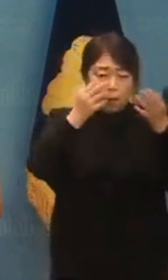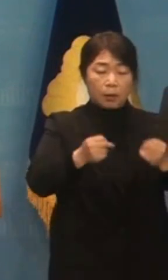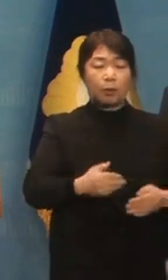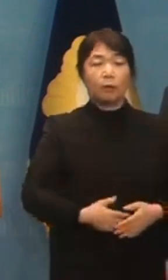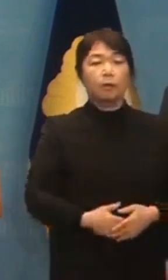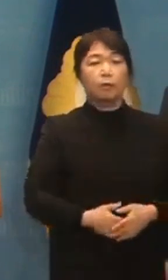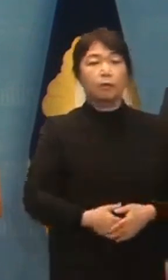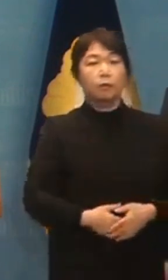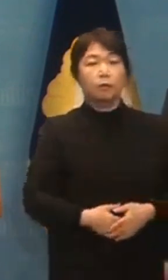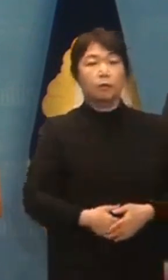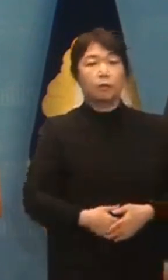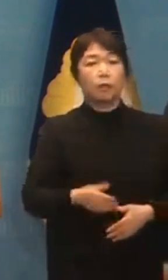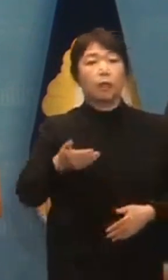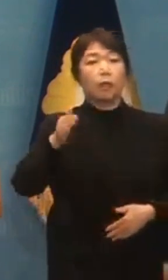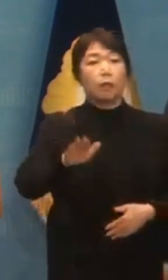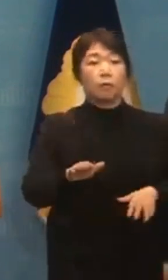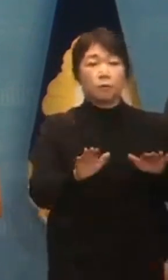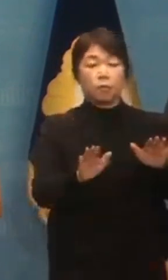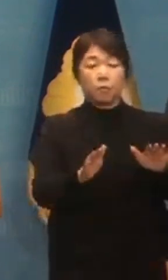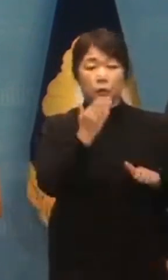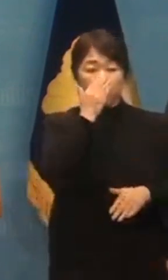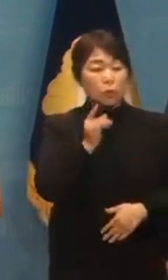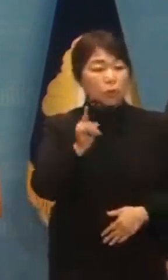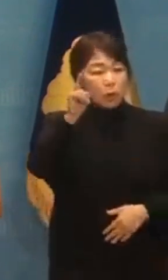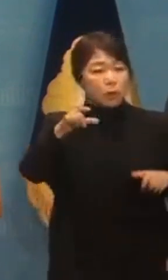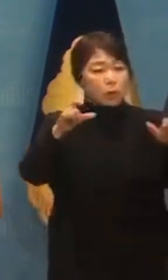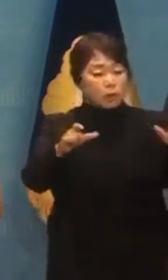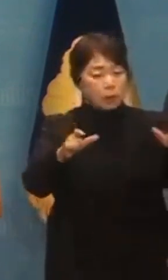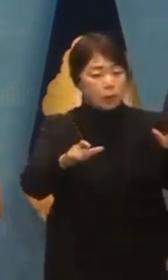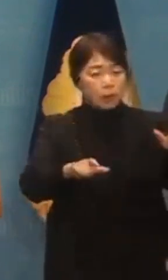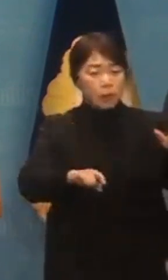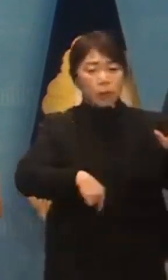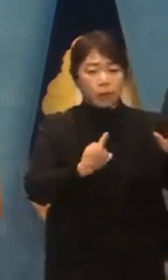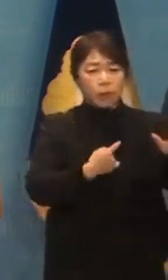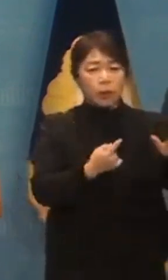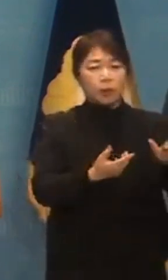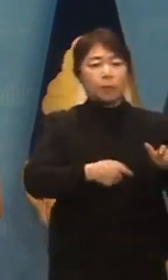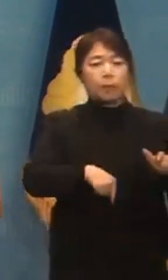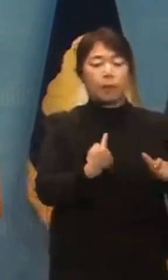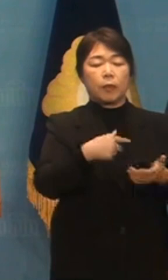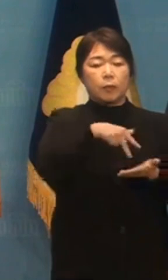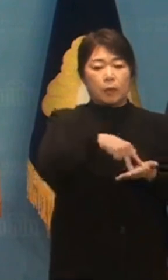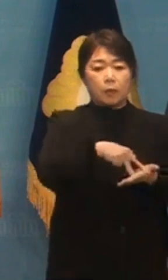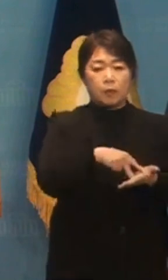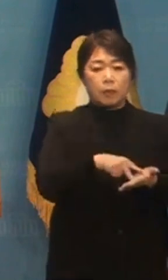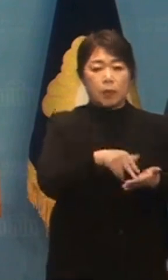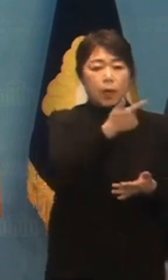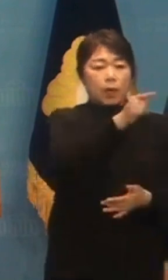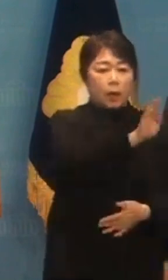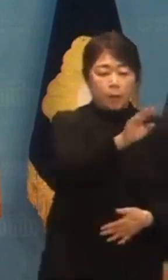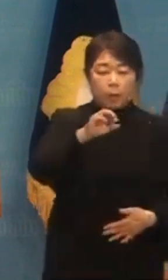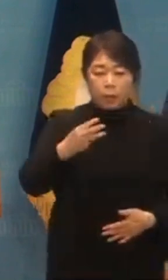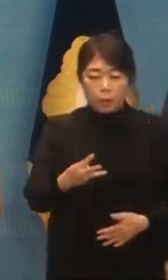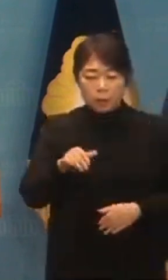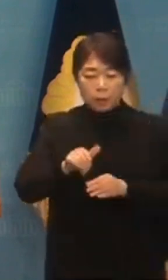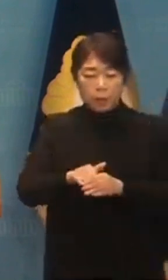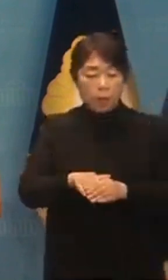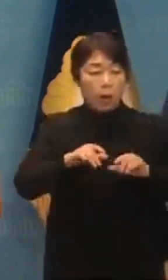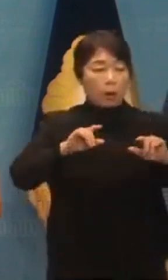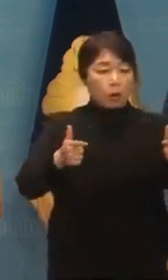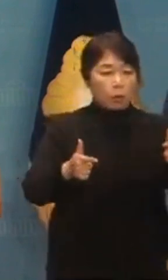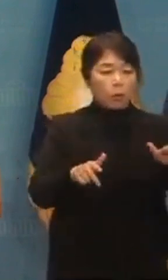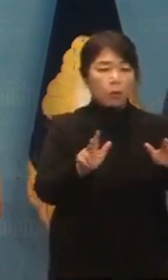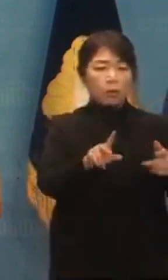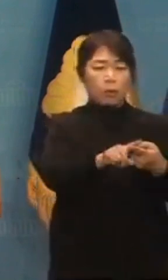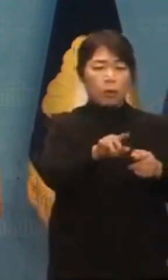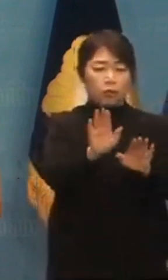도시입니다. 그럼에도 여전히 순천시를 단독의 갑을 선거구가 아닌 지금의 형태로 방치하는